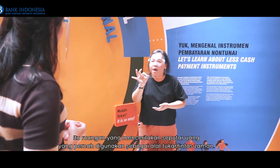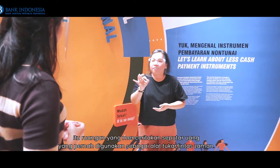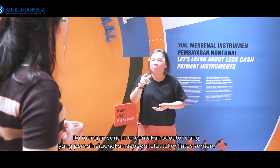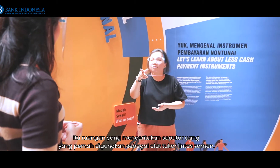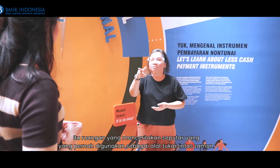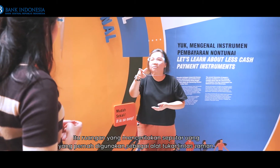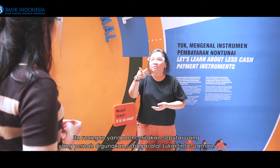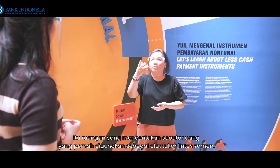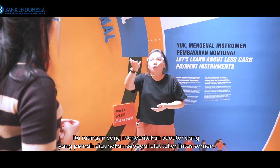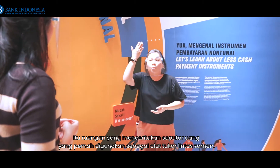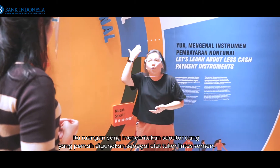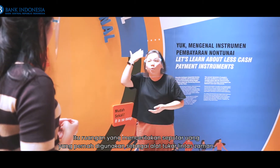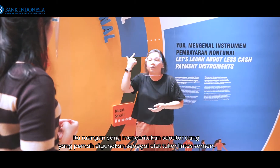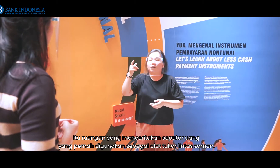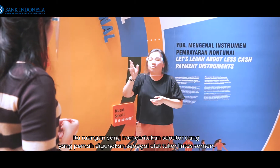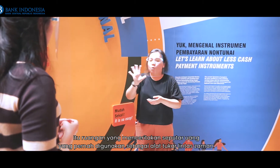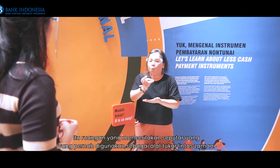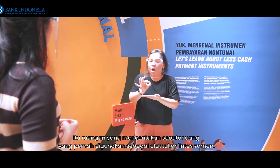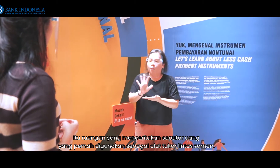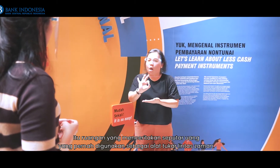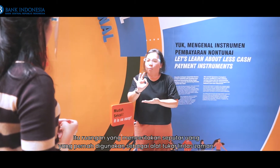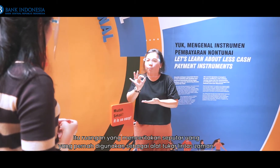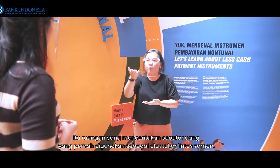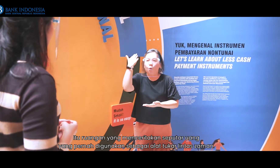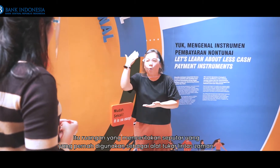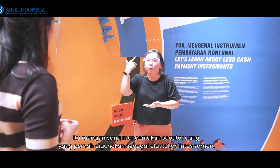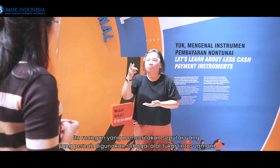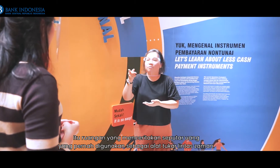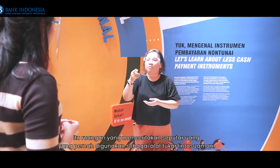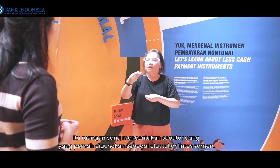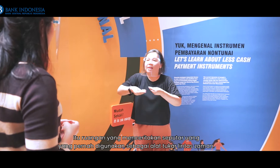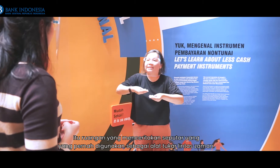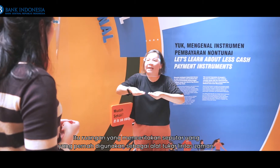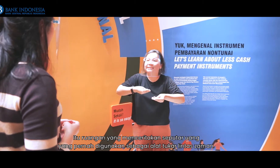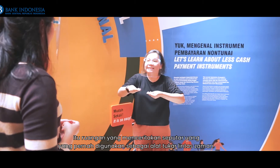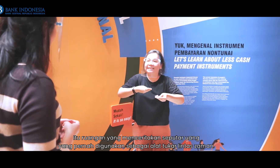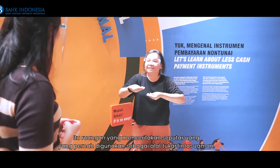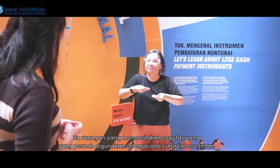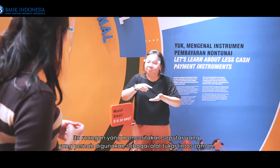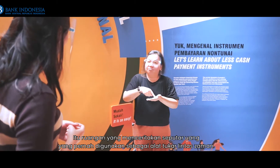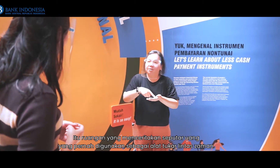Itu ruangan yang menceritakan seputar uang yang pernah digunakan sebagai alat tukar lintas zaman.